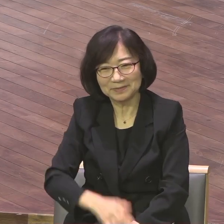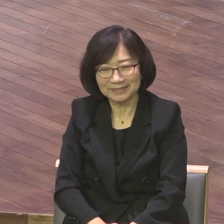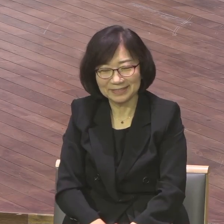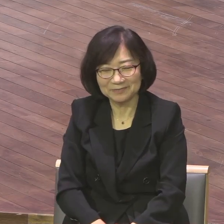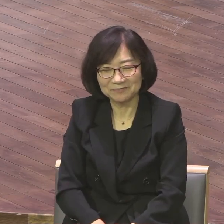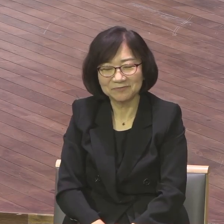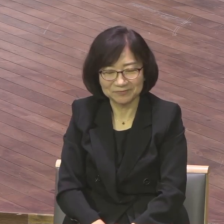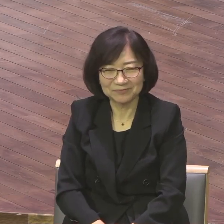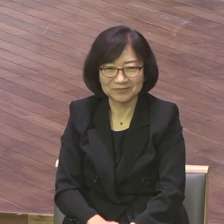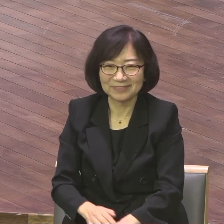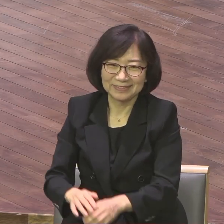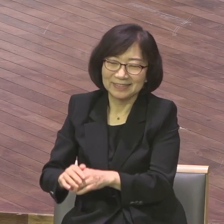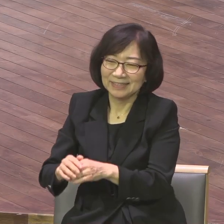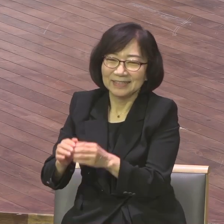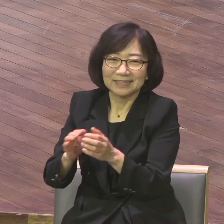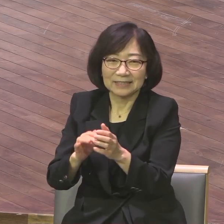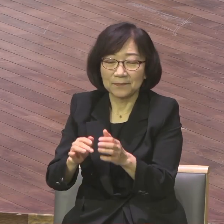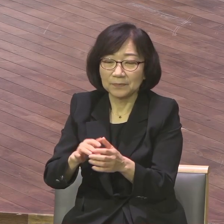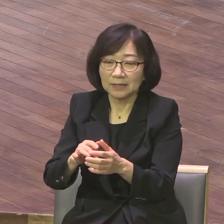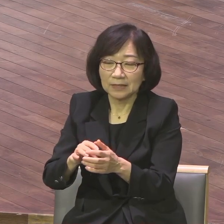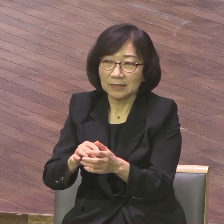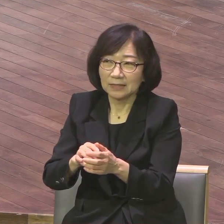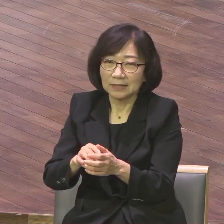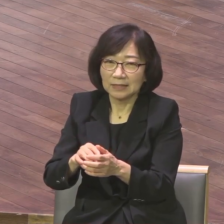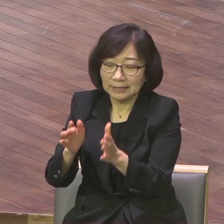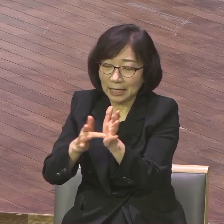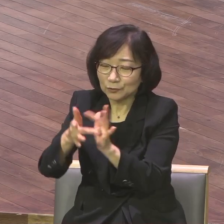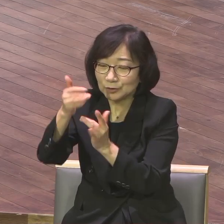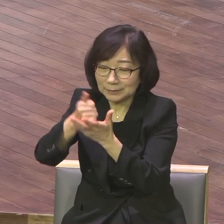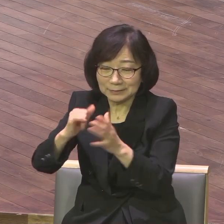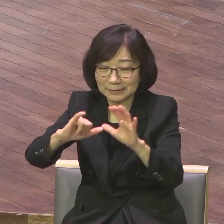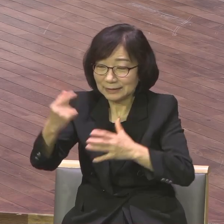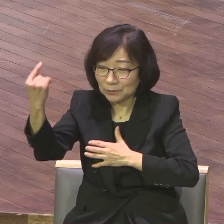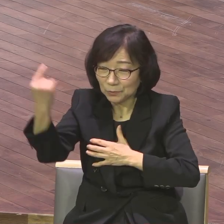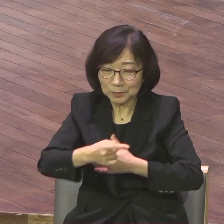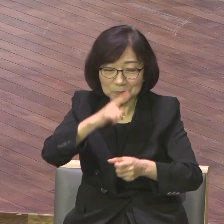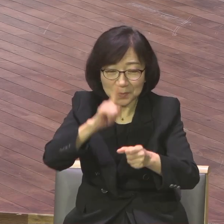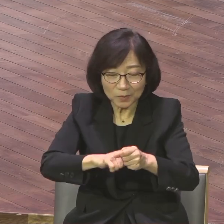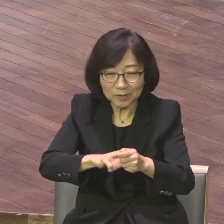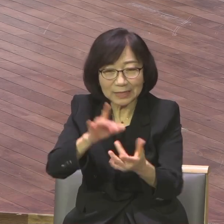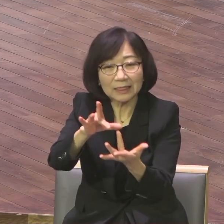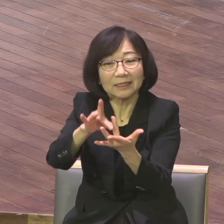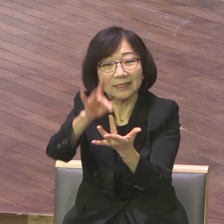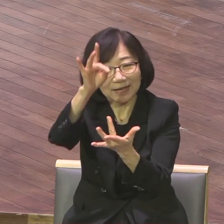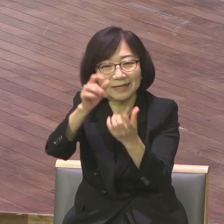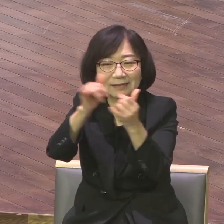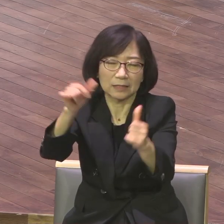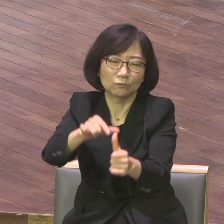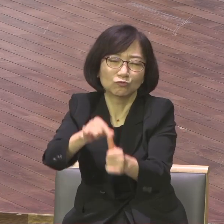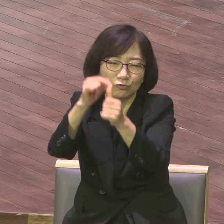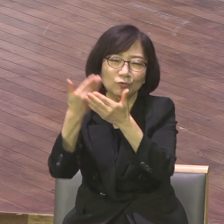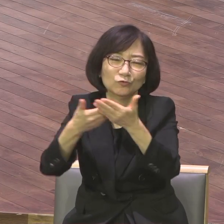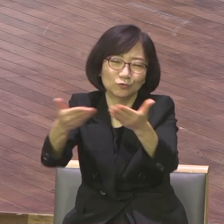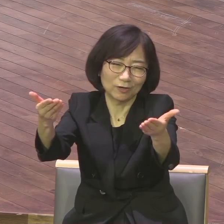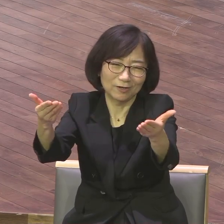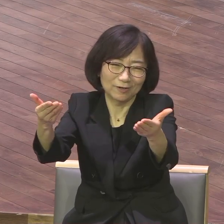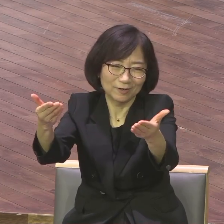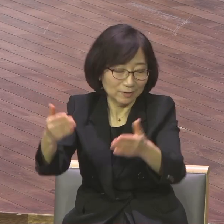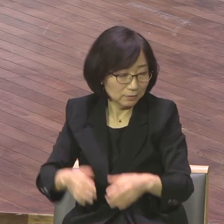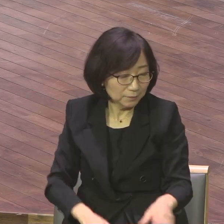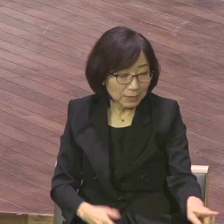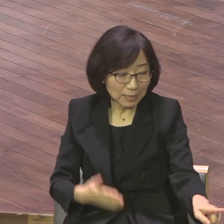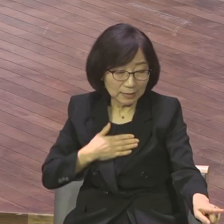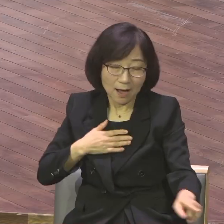백성을 구원하기 위해서 오셨다고 이어서 밝히고 계십니다. 38절입니다. 내가 하늘에서 내려온